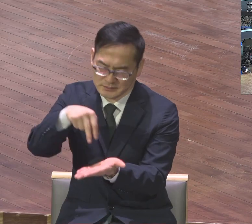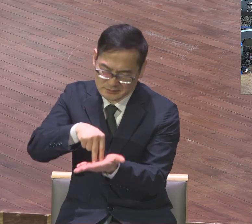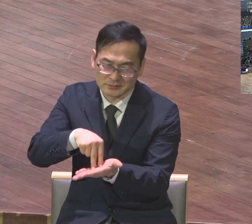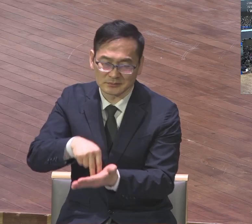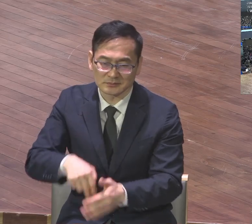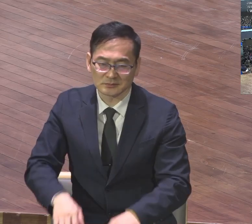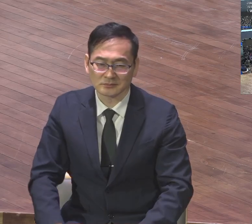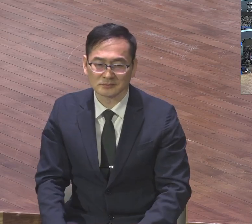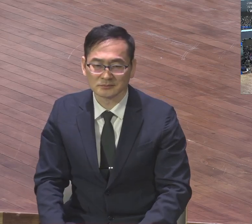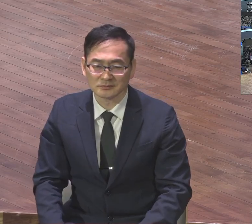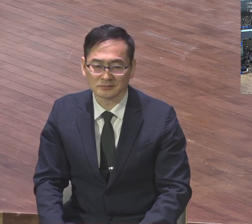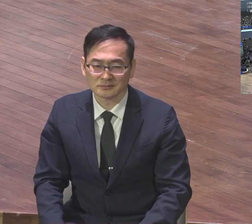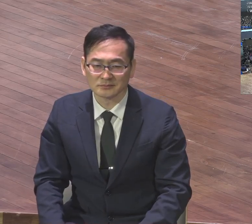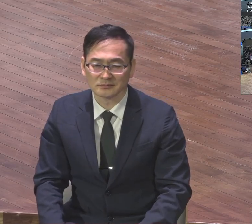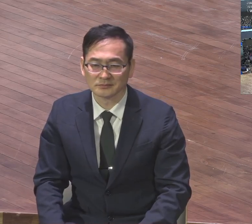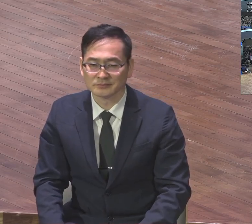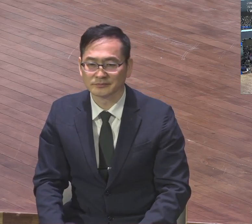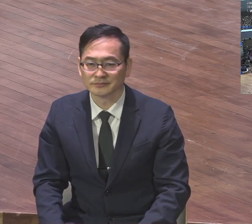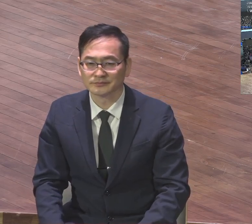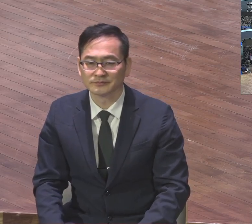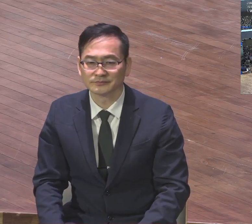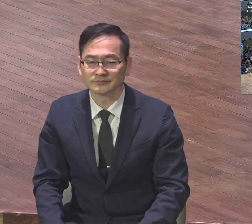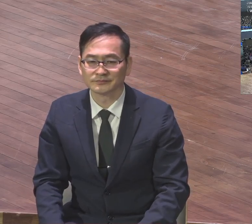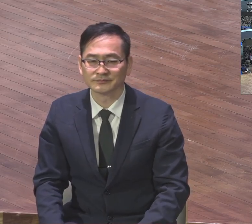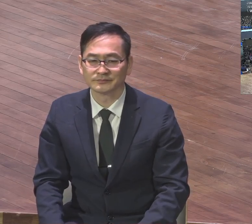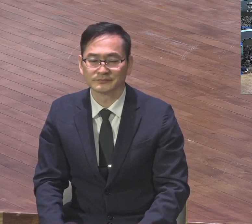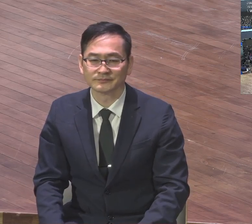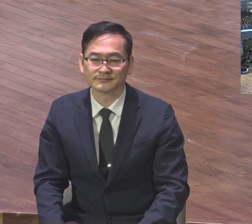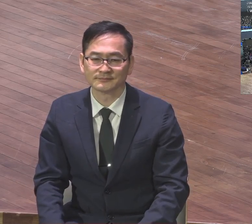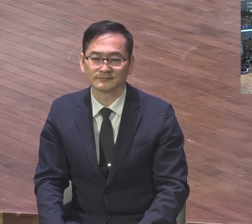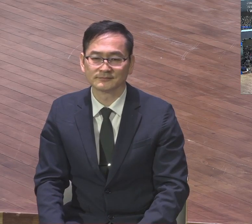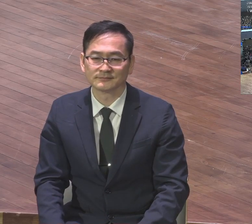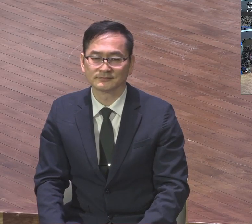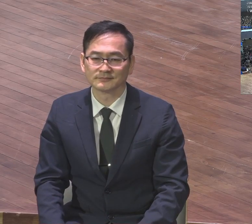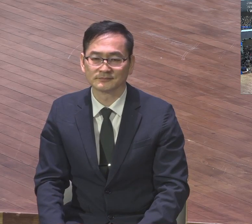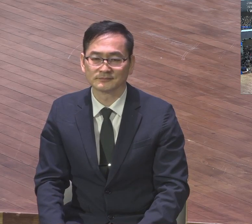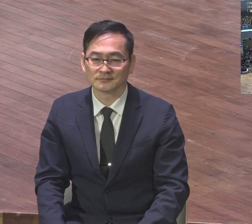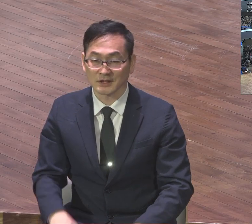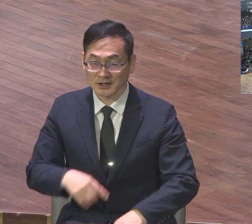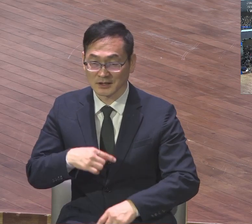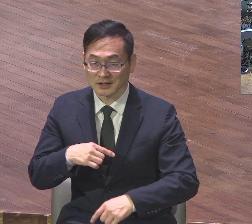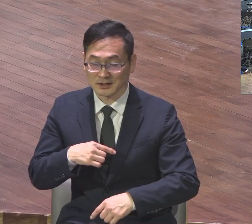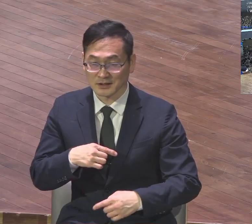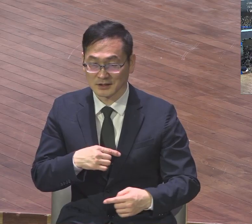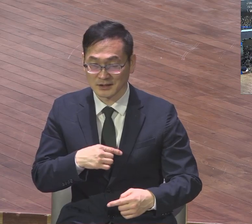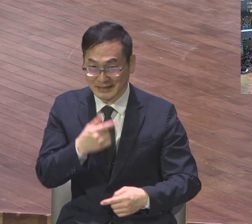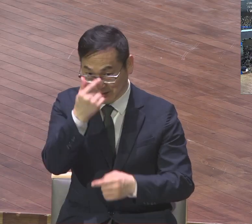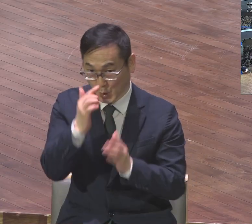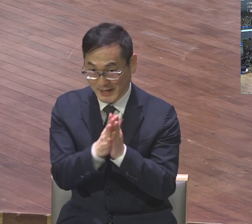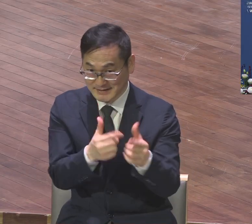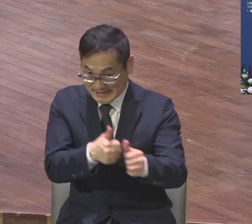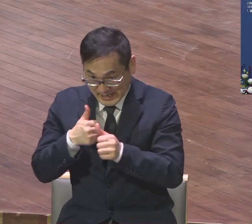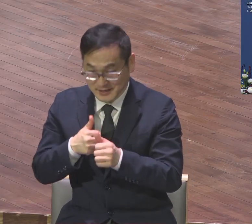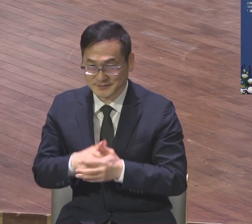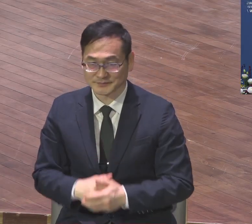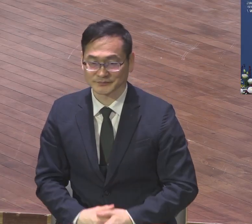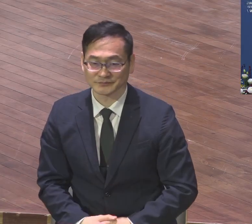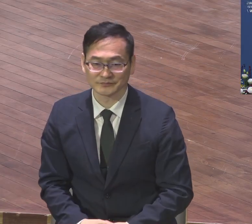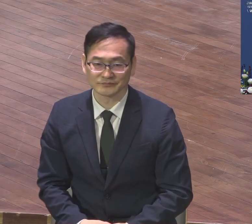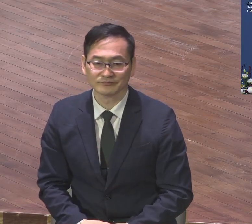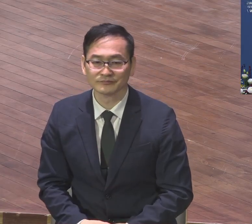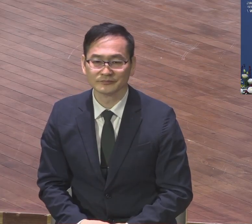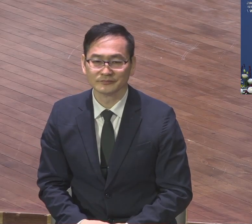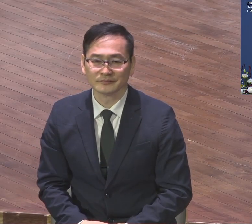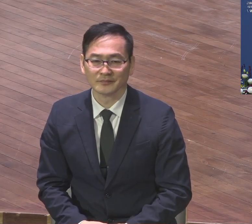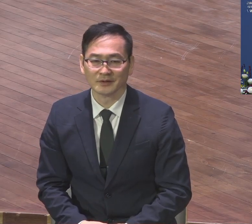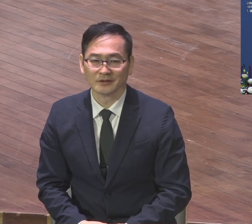일어섰습니다. 자, 일어선 분들 같이 제 기도를 따라 하세요. 두 손 모으고 눈을 감고